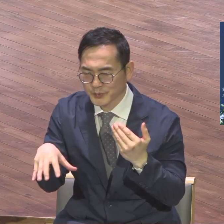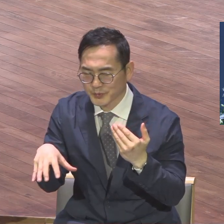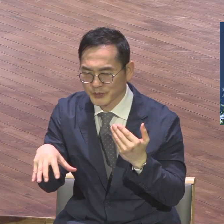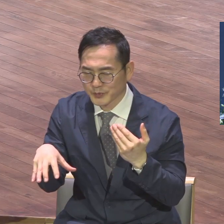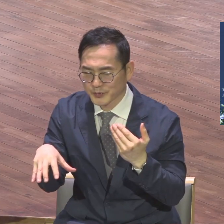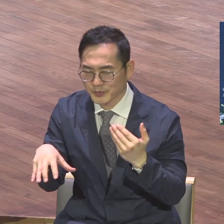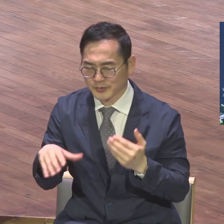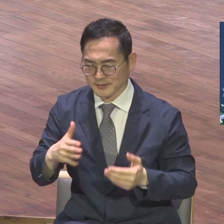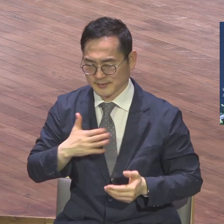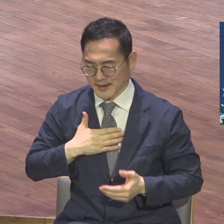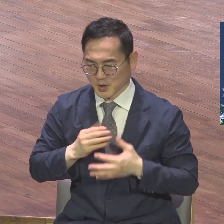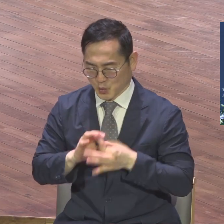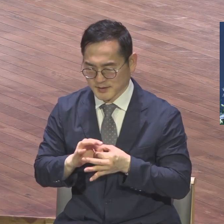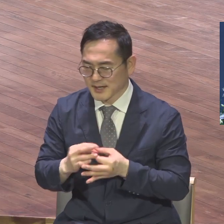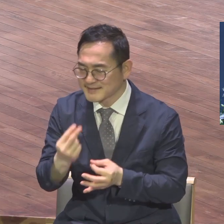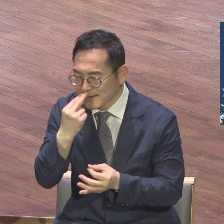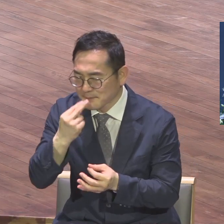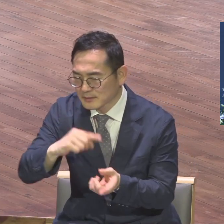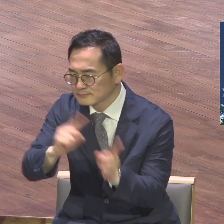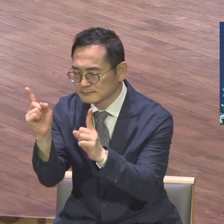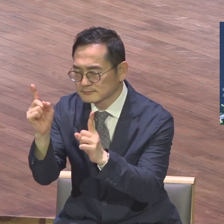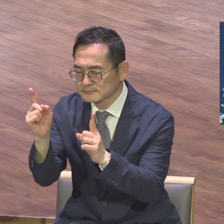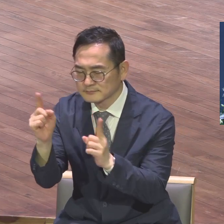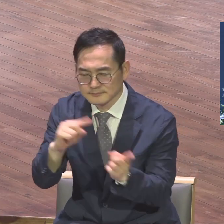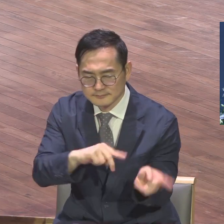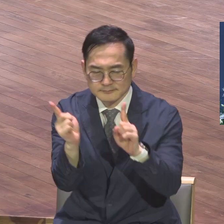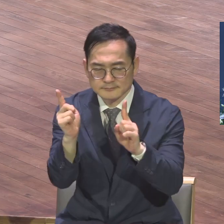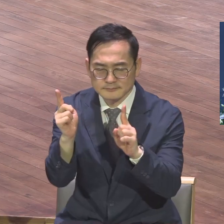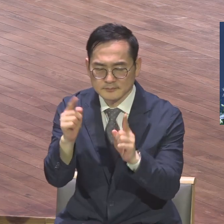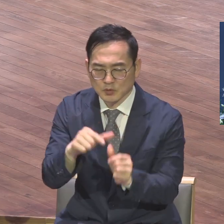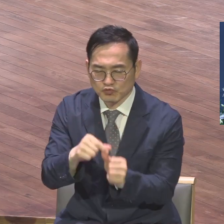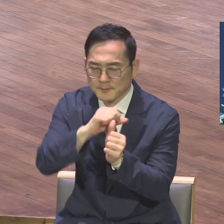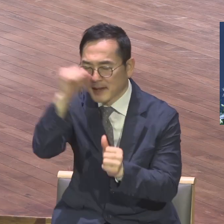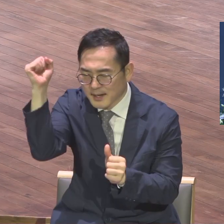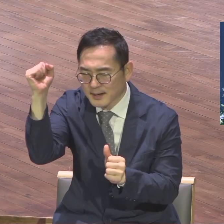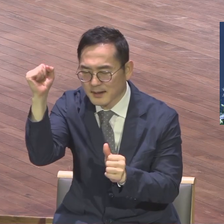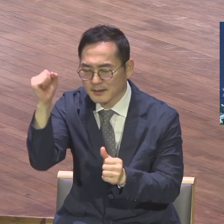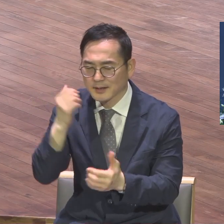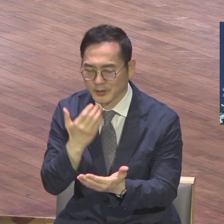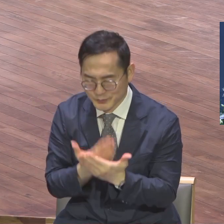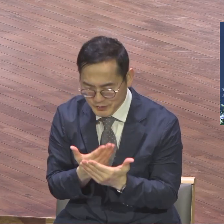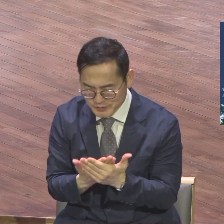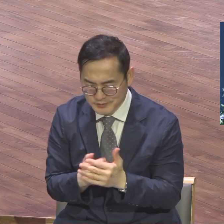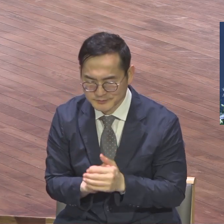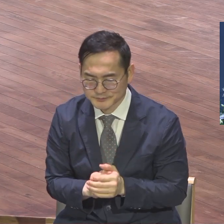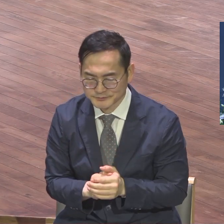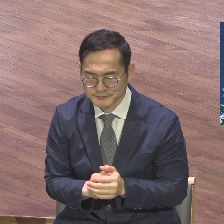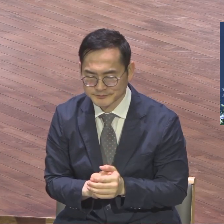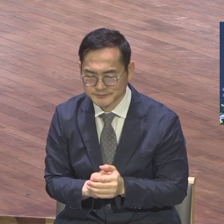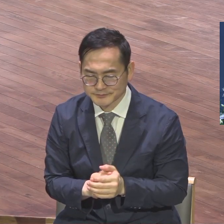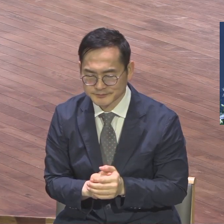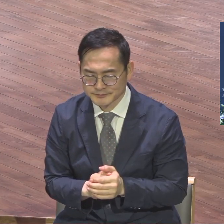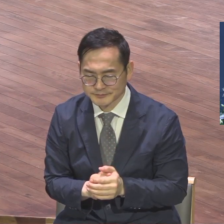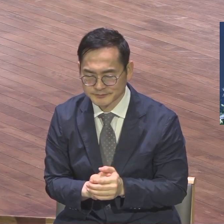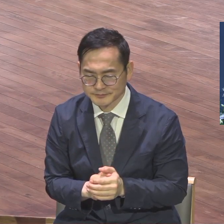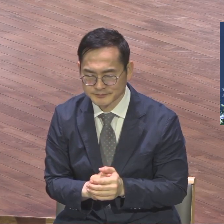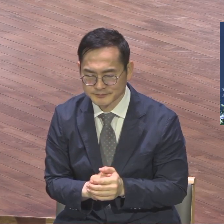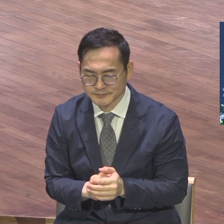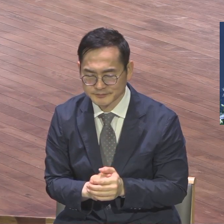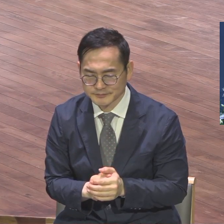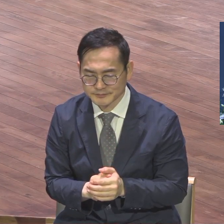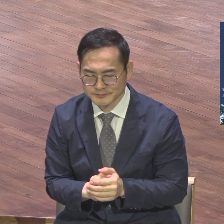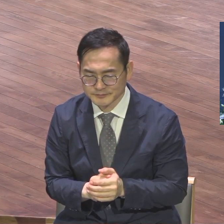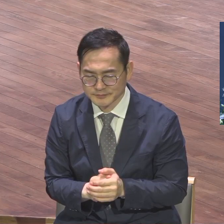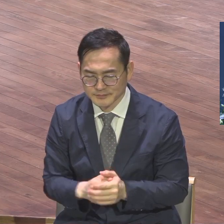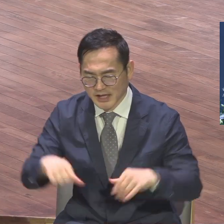우리 때문에 생명이 살아나는 섬김이 있게 하여 주옵소서. 우리는 이제는 모든 죄에서